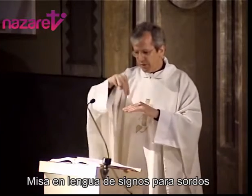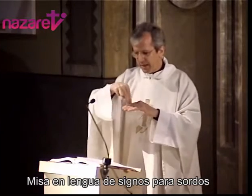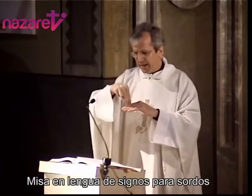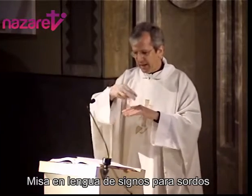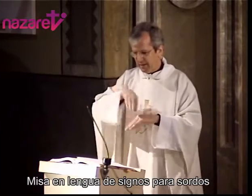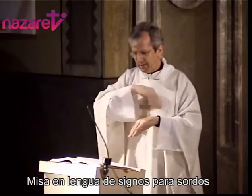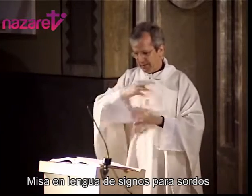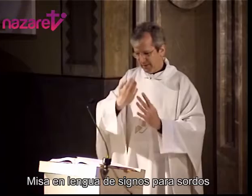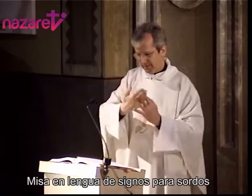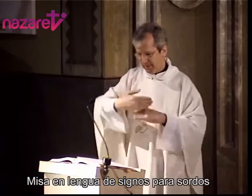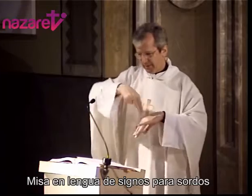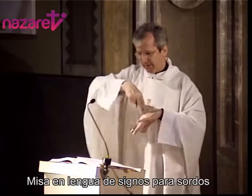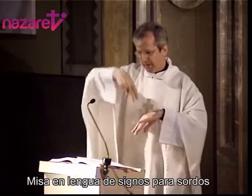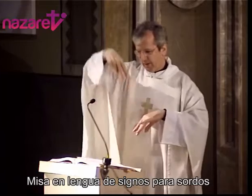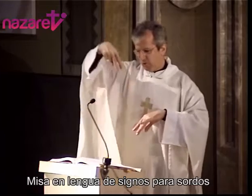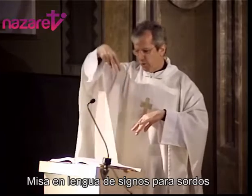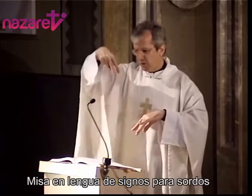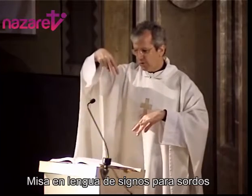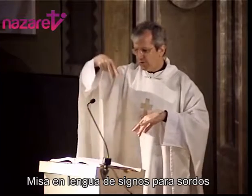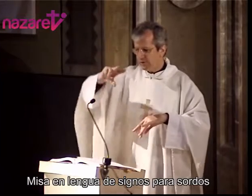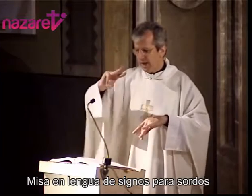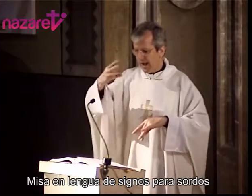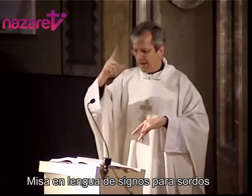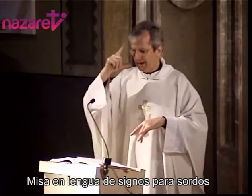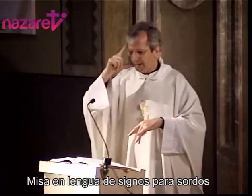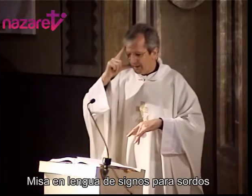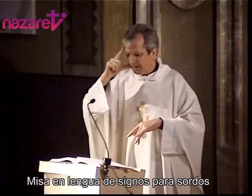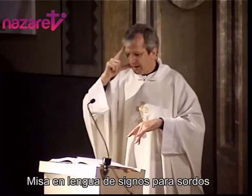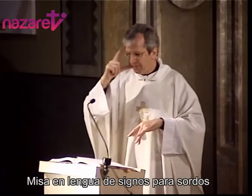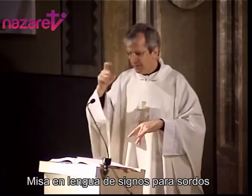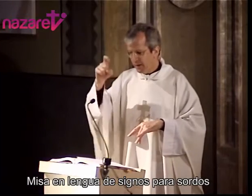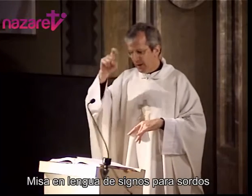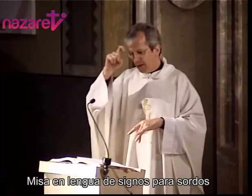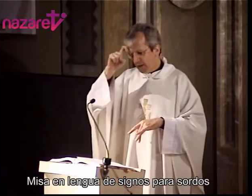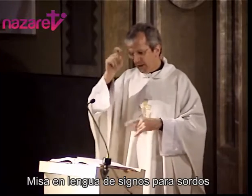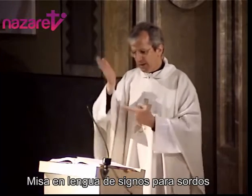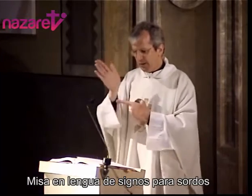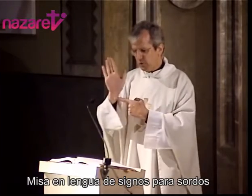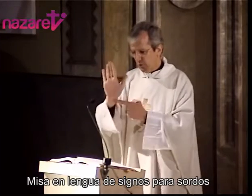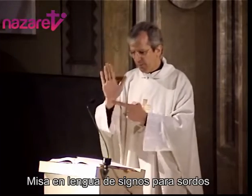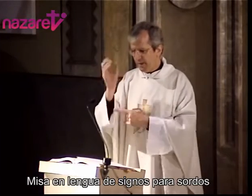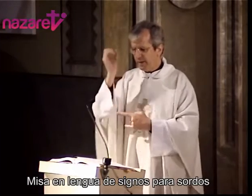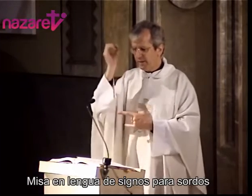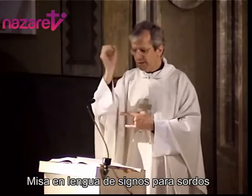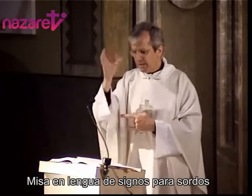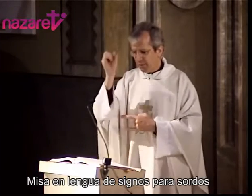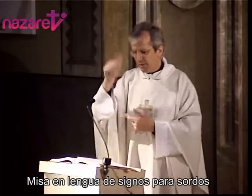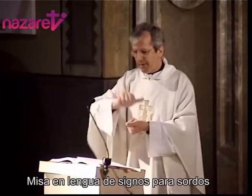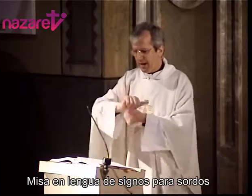resucitará de entre los muertos al tercer día, y en su nombre se proclamará